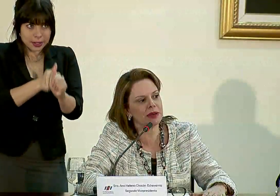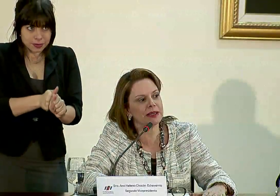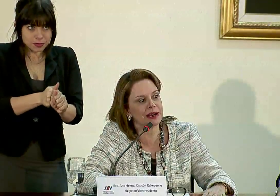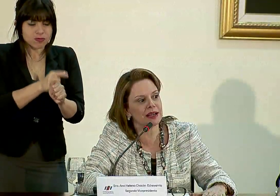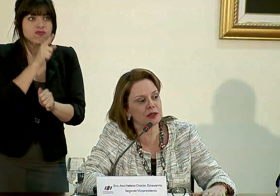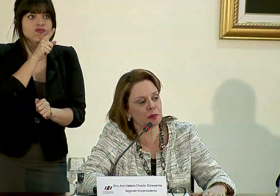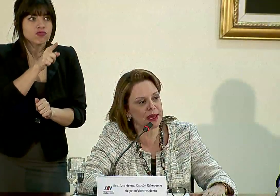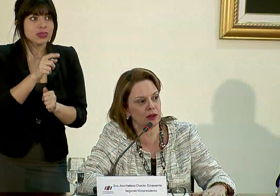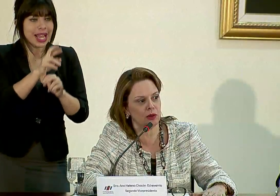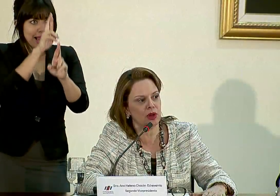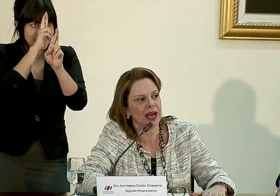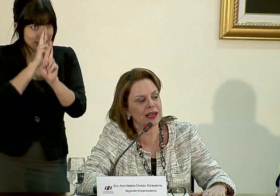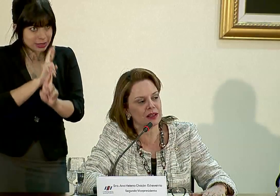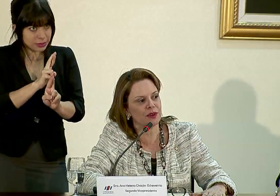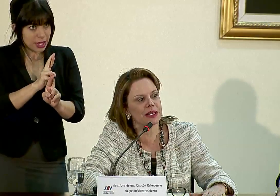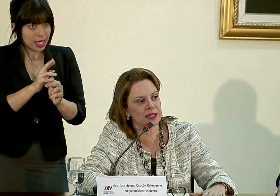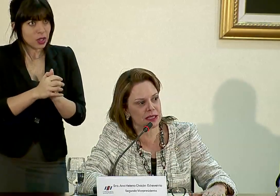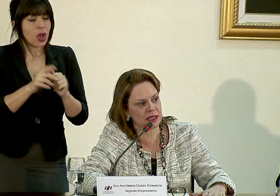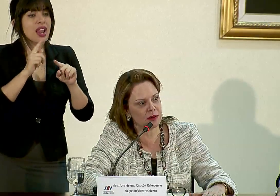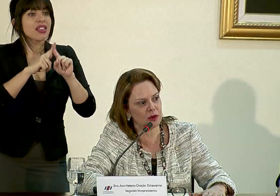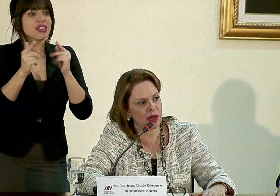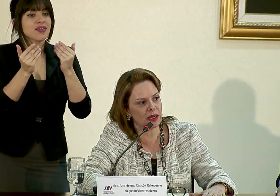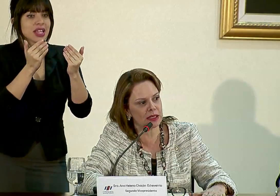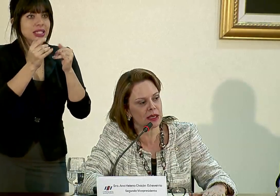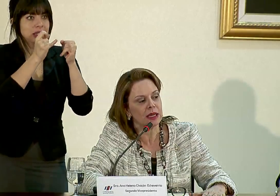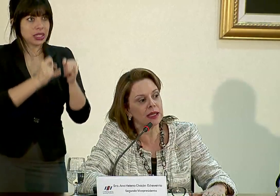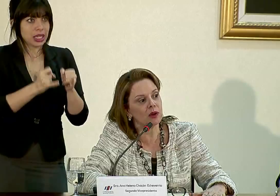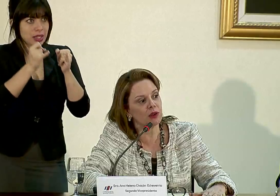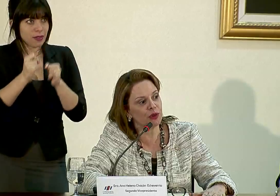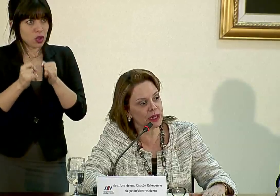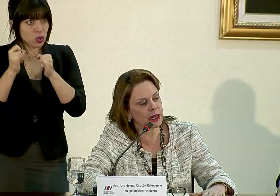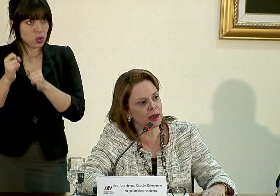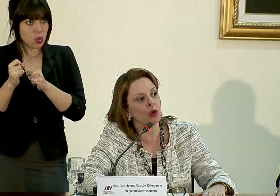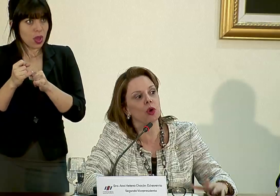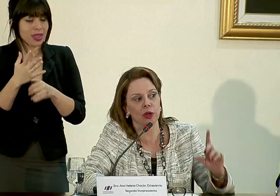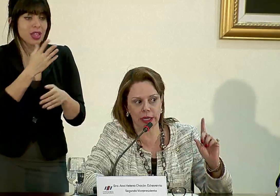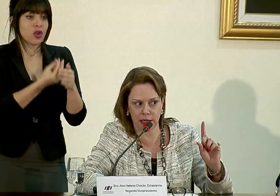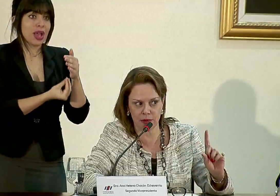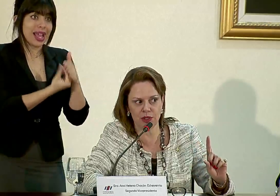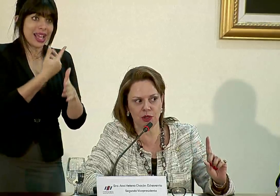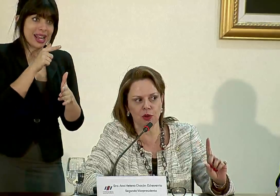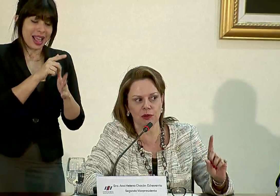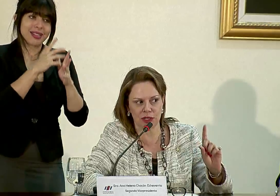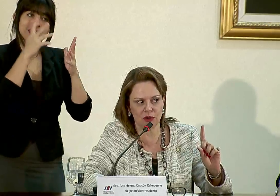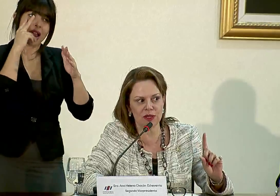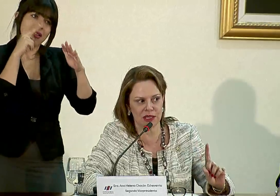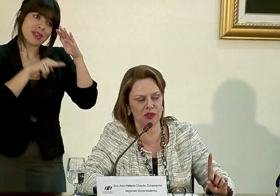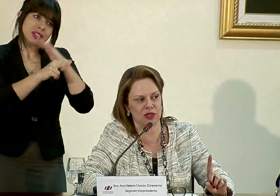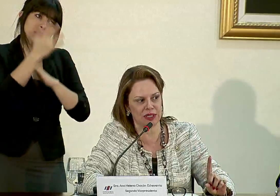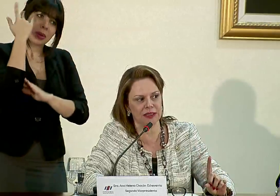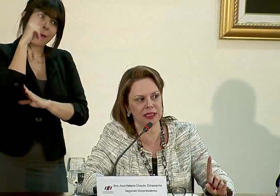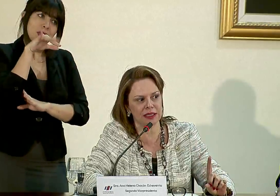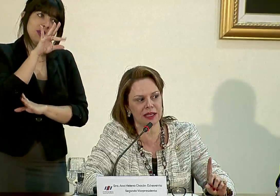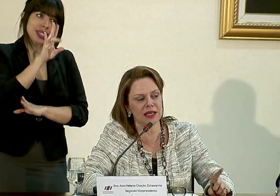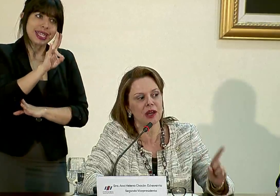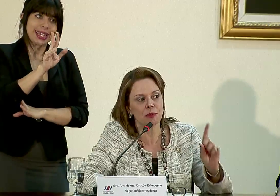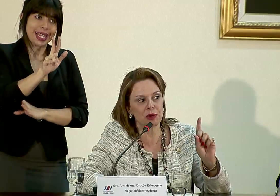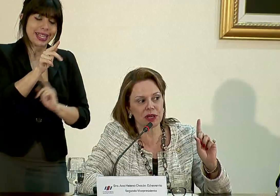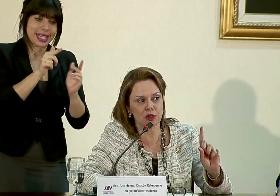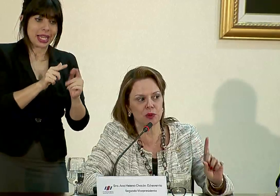realmente al respeto a las diferencias individuales de lo que fue creado con gran visión en 1973